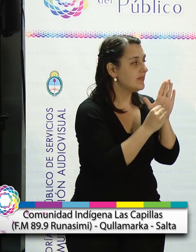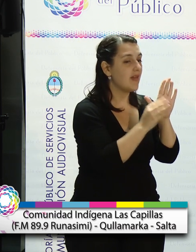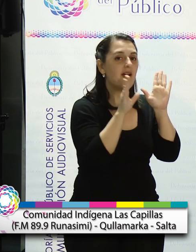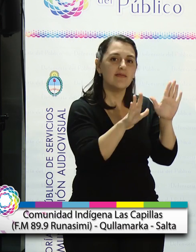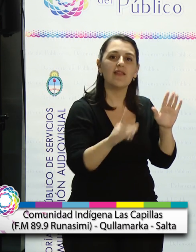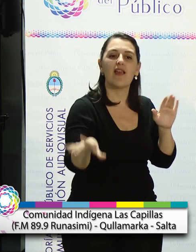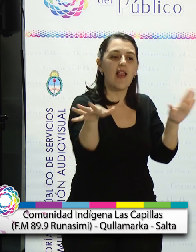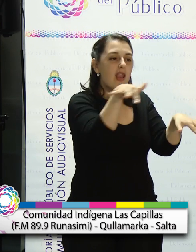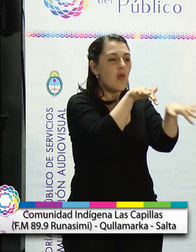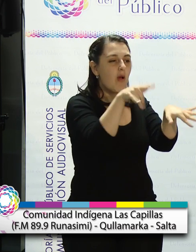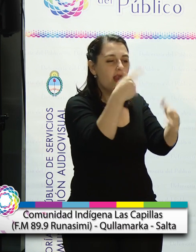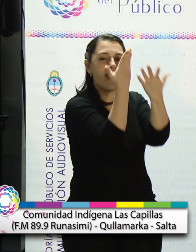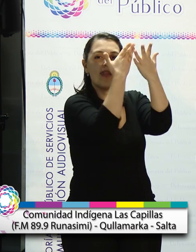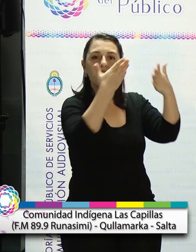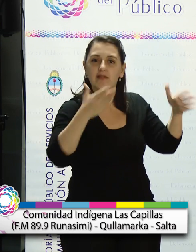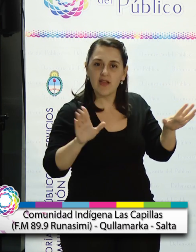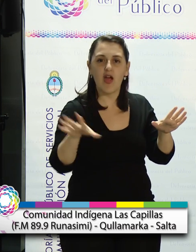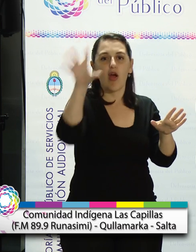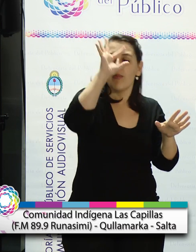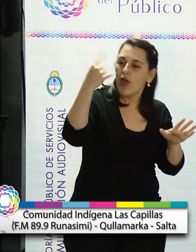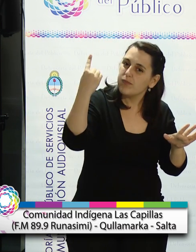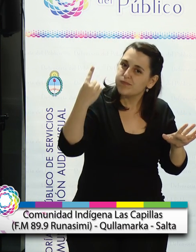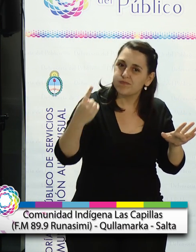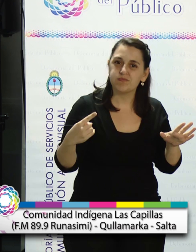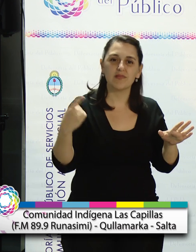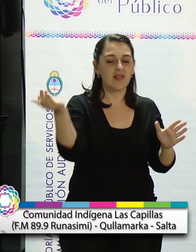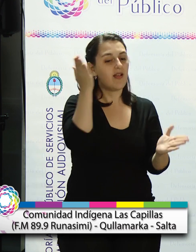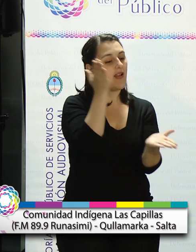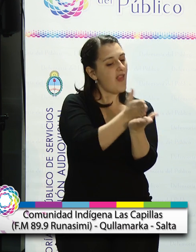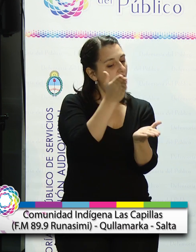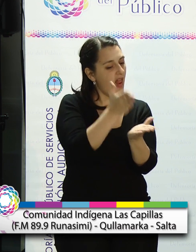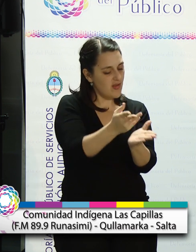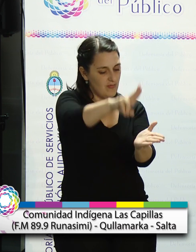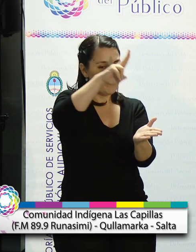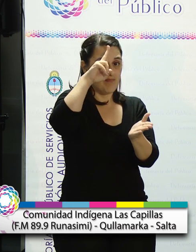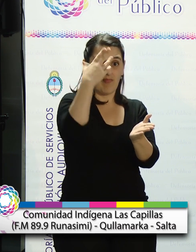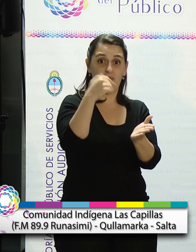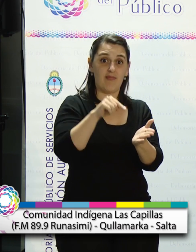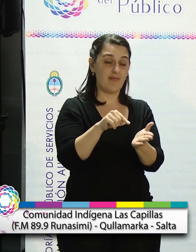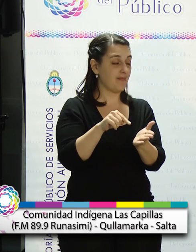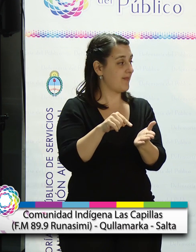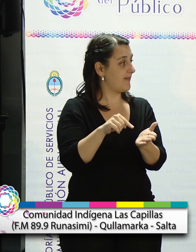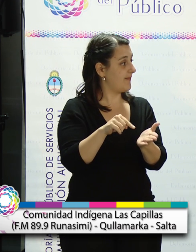que sea un espacio de libertad, de expresión, donde se respete el derecho que tenemos todos.